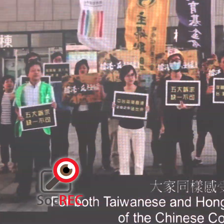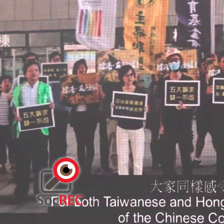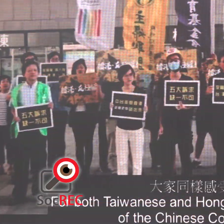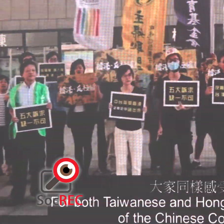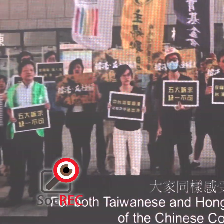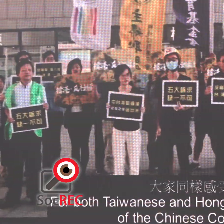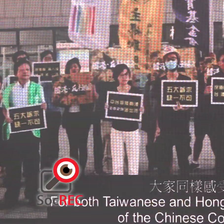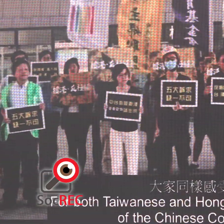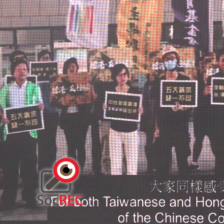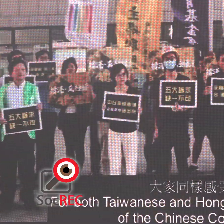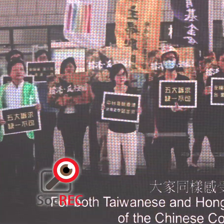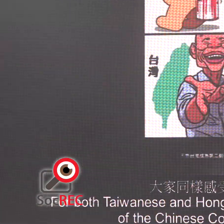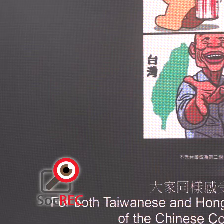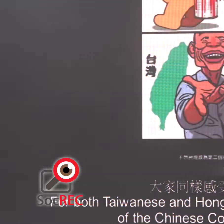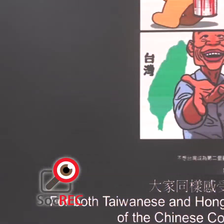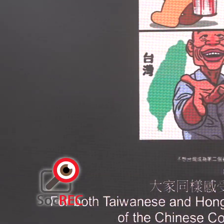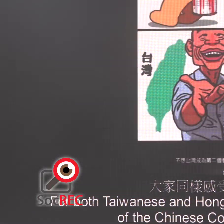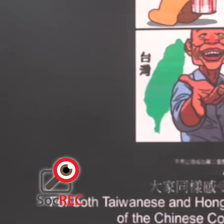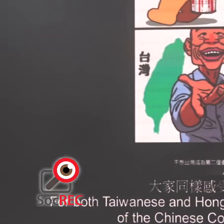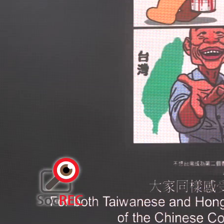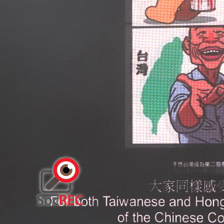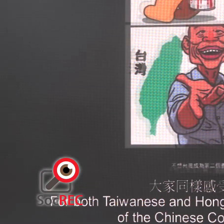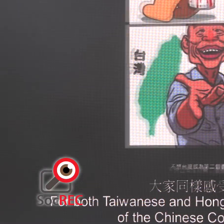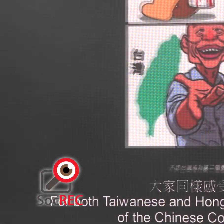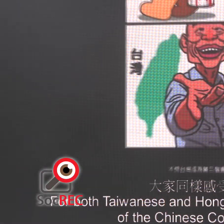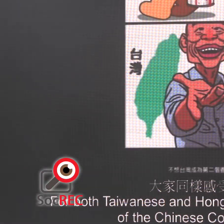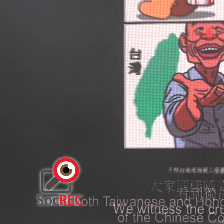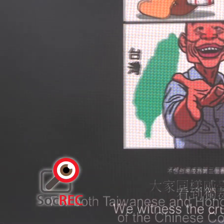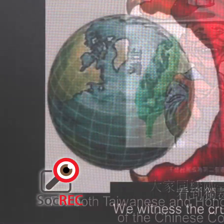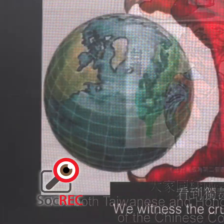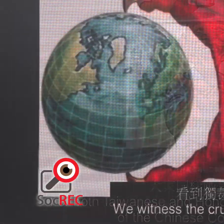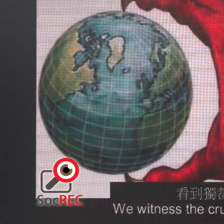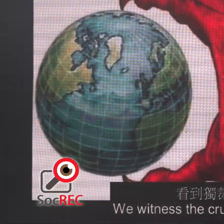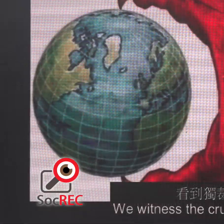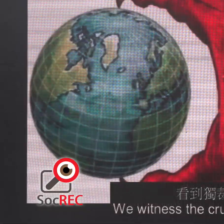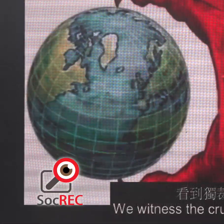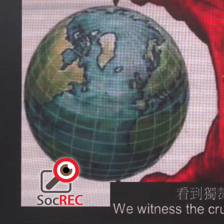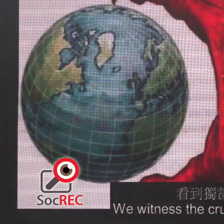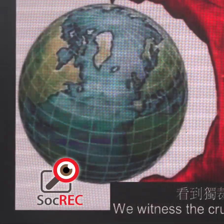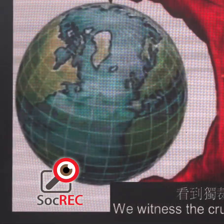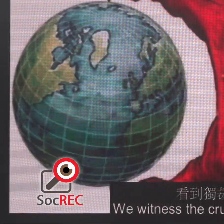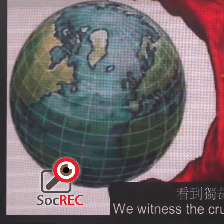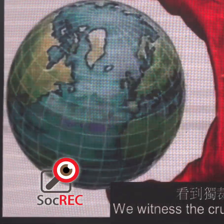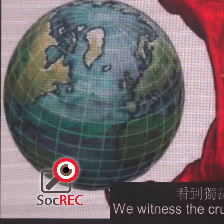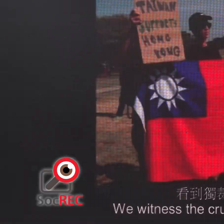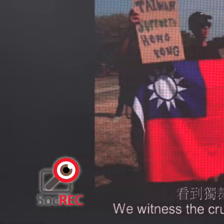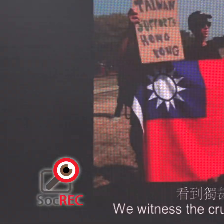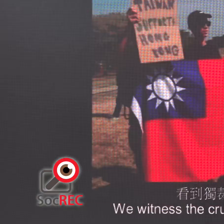大家同樣感受到共產黨的惡行，見到獨裁政權的邪惡。